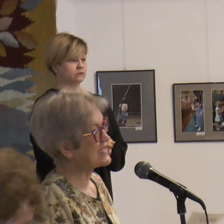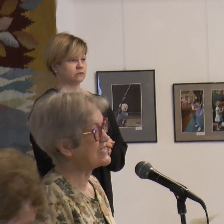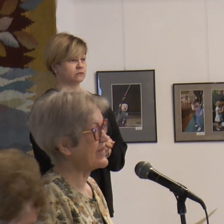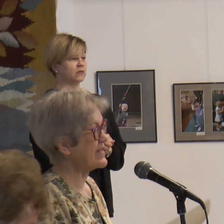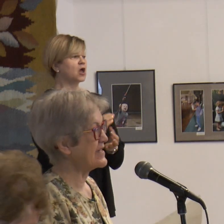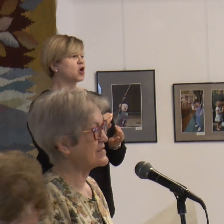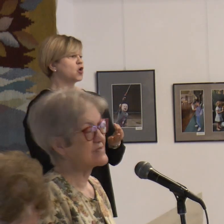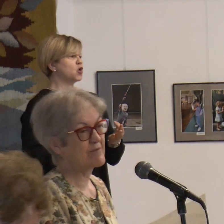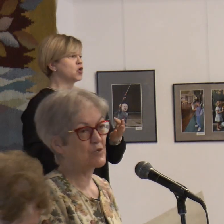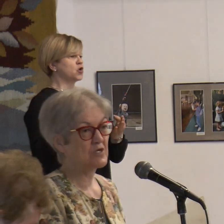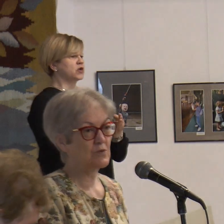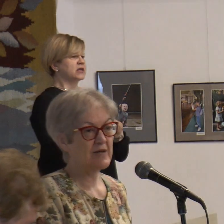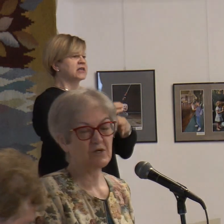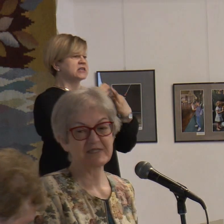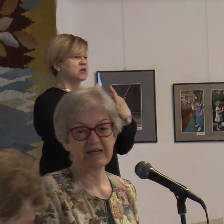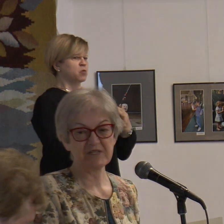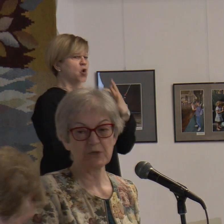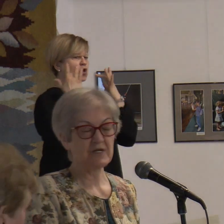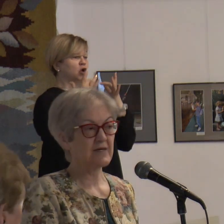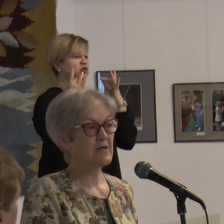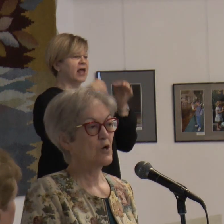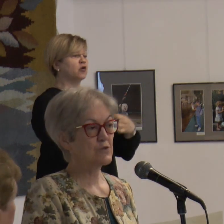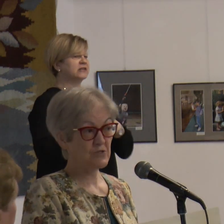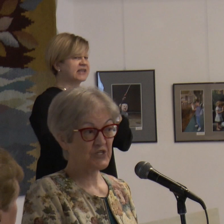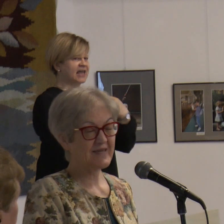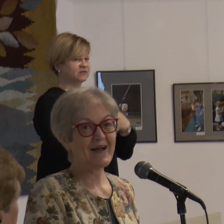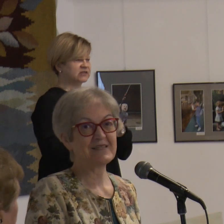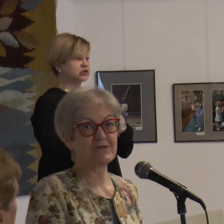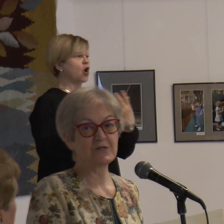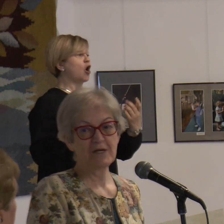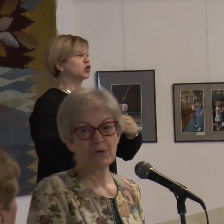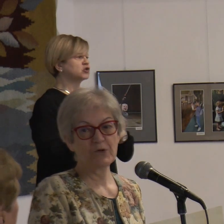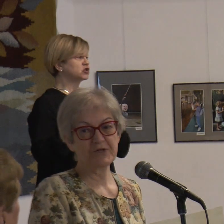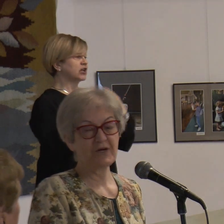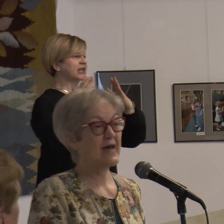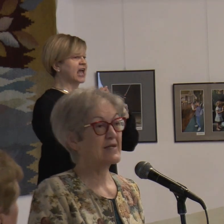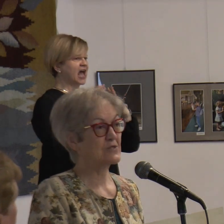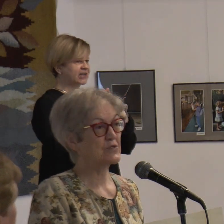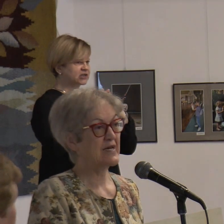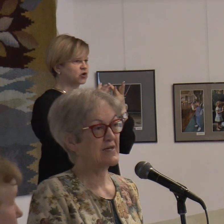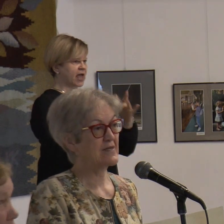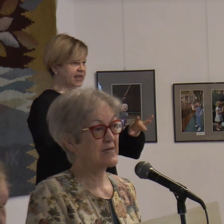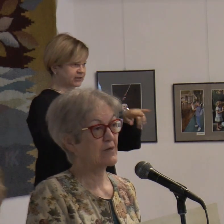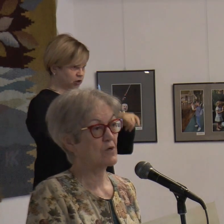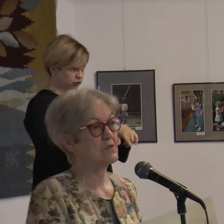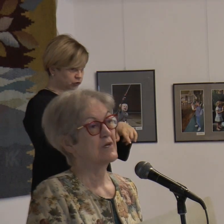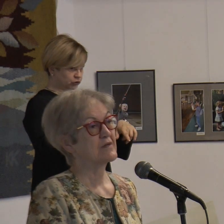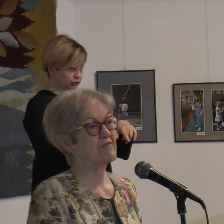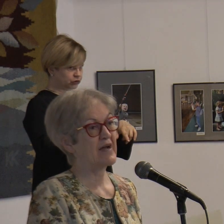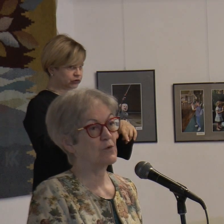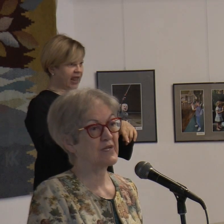Úgyhogy összegezve én szívből gratulálok a szervezőknek, a közösségi háznak, hogy helyet adott ehhez ennek